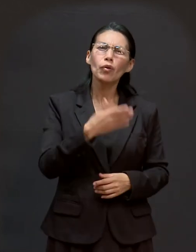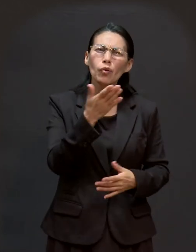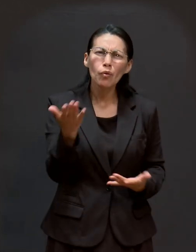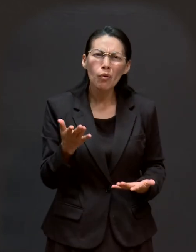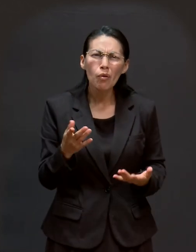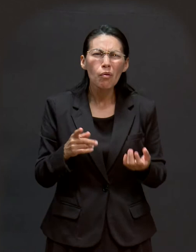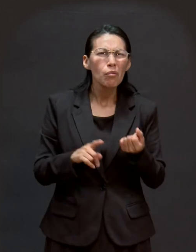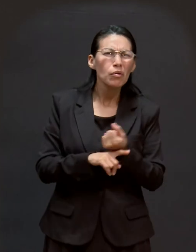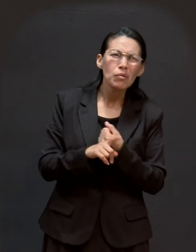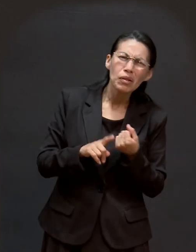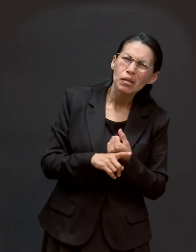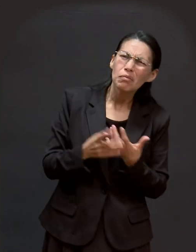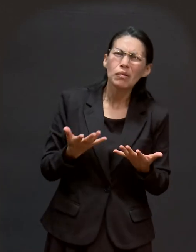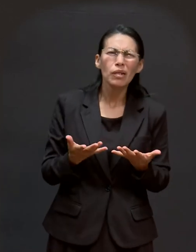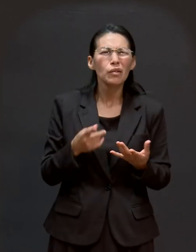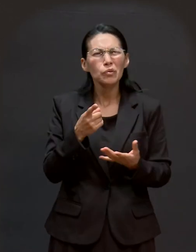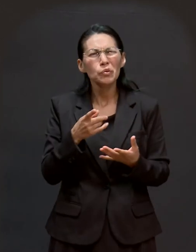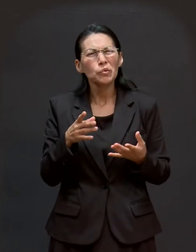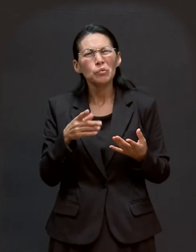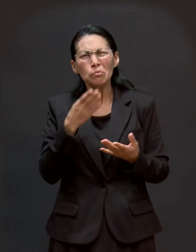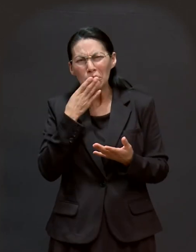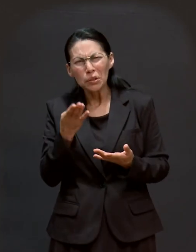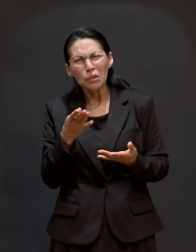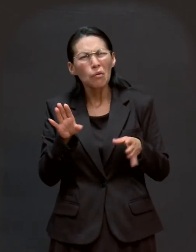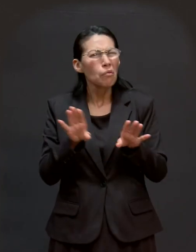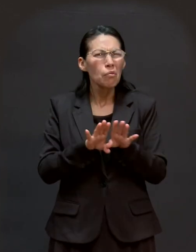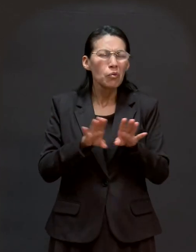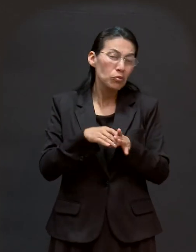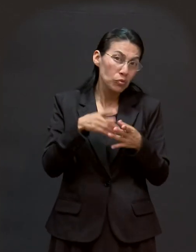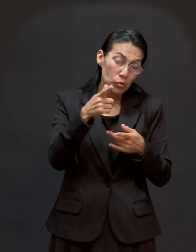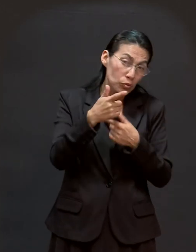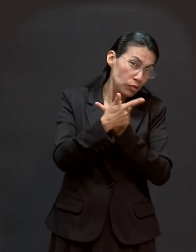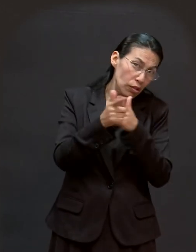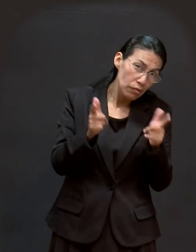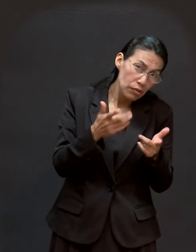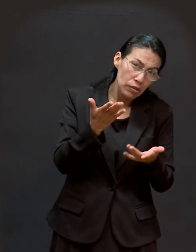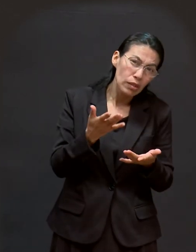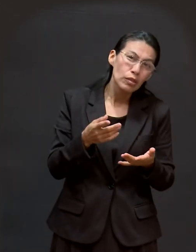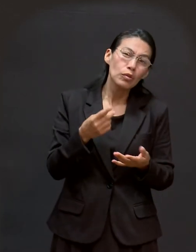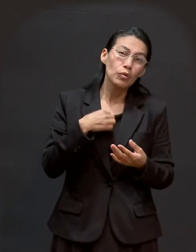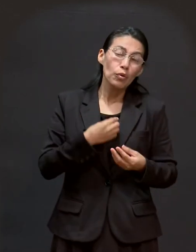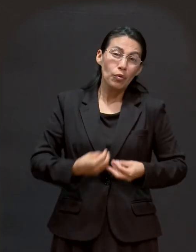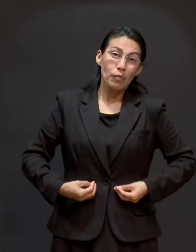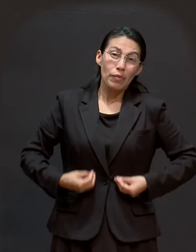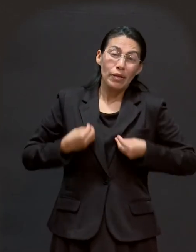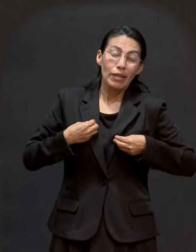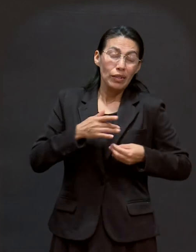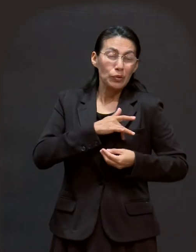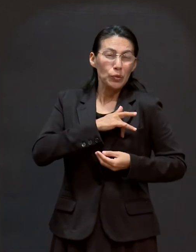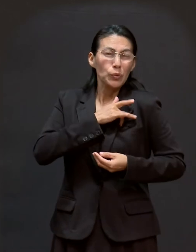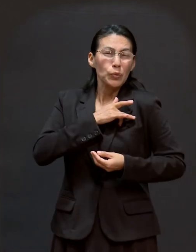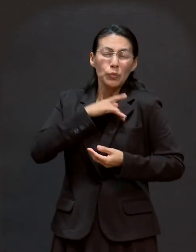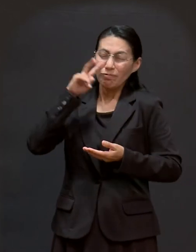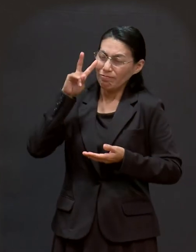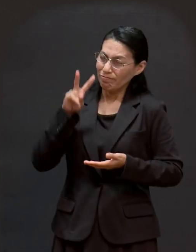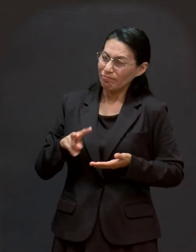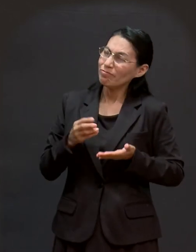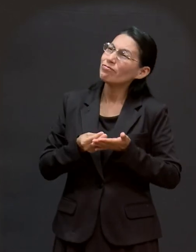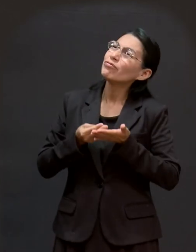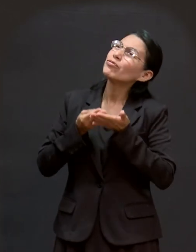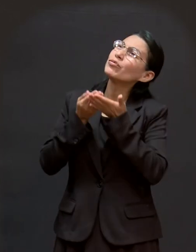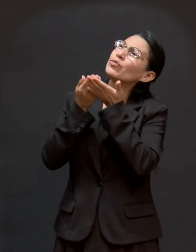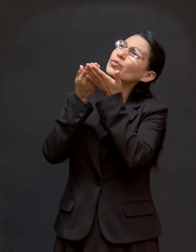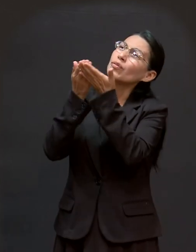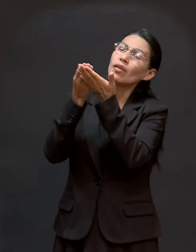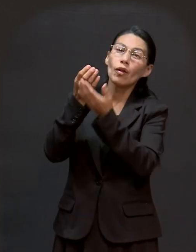estés en la situación en que estés derrama tu vida en oración como